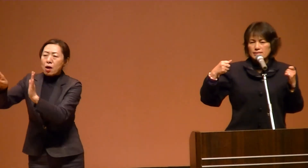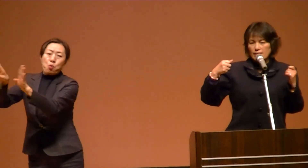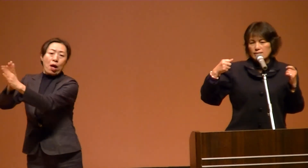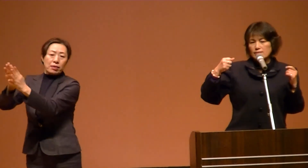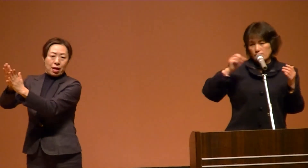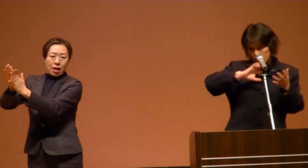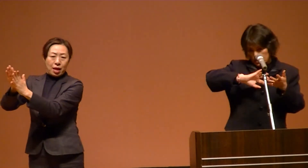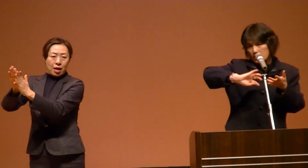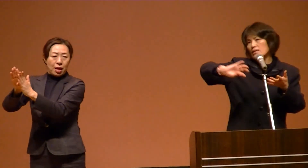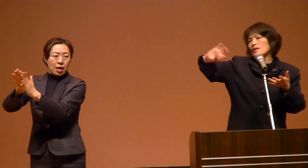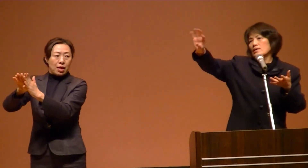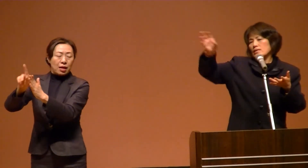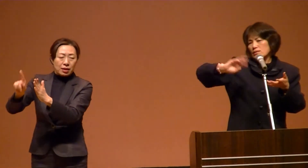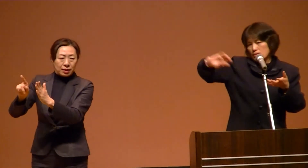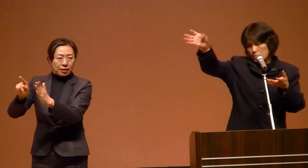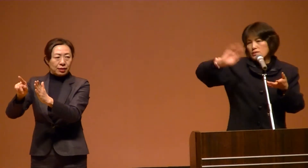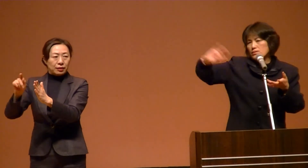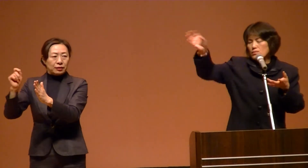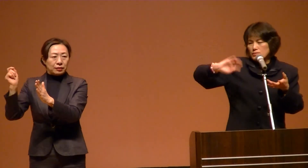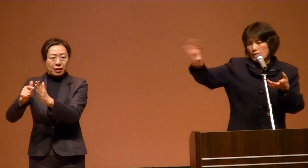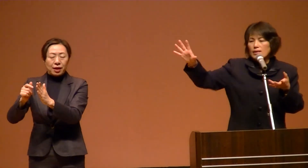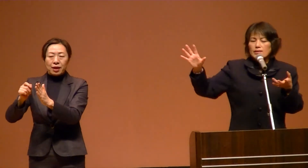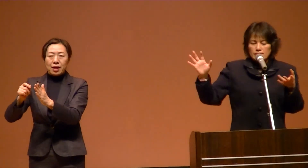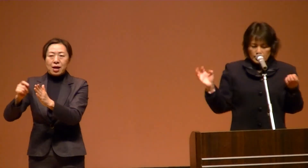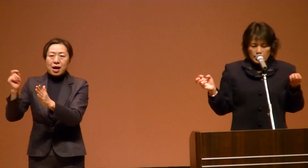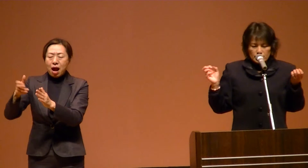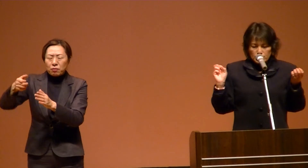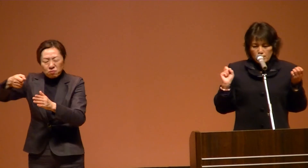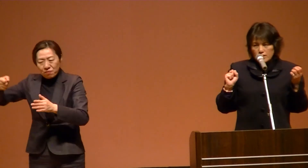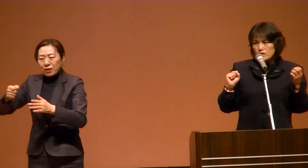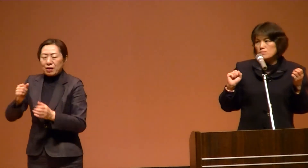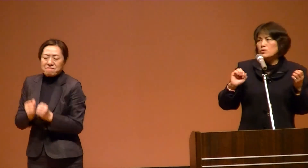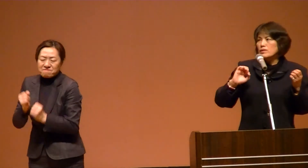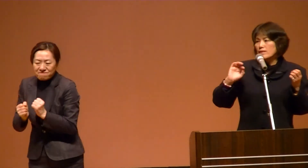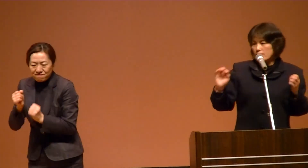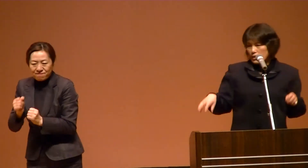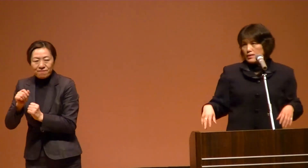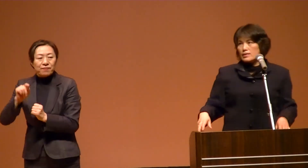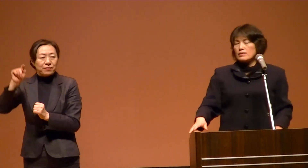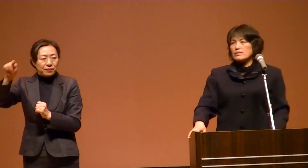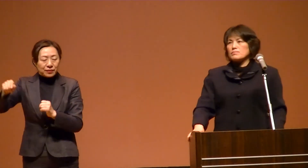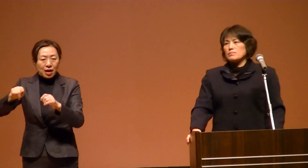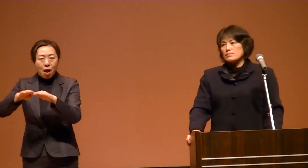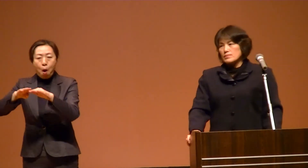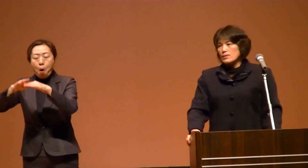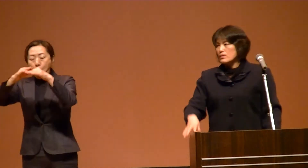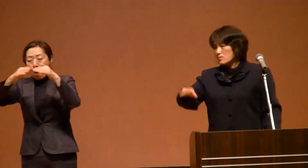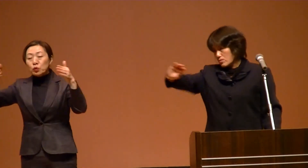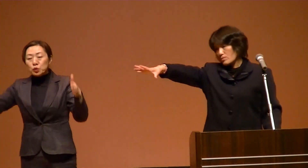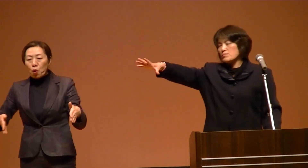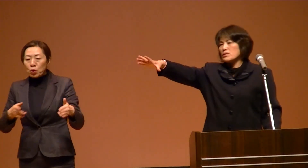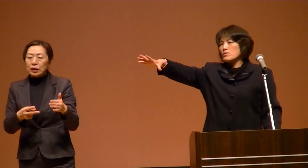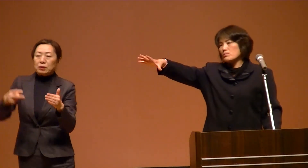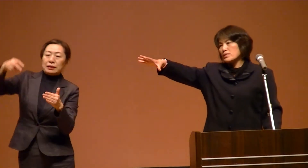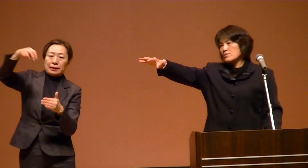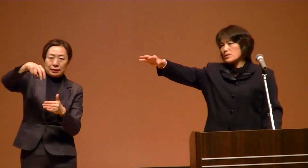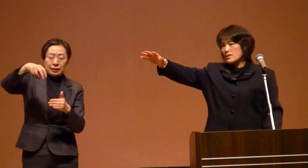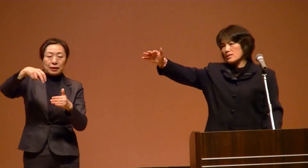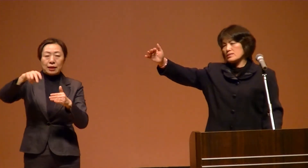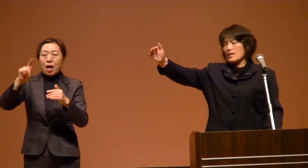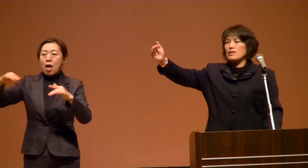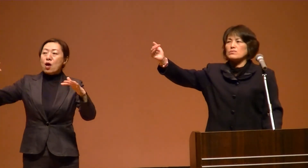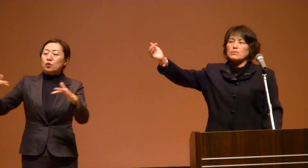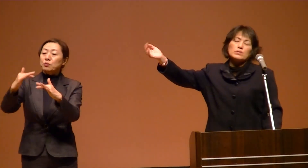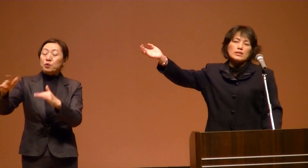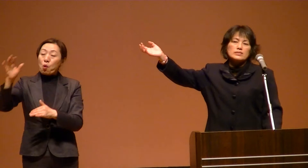出てくださいって言って、またようやくこう流れて、それで私も出て、ふっと海の方を見た時